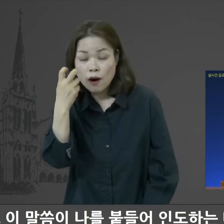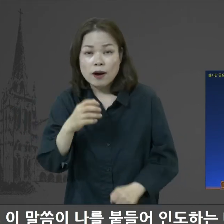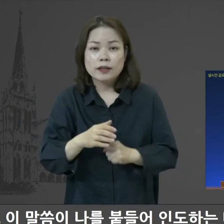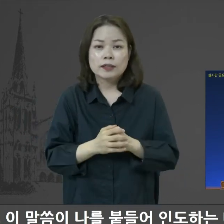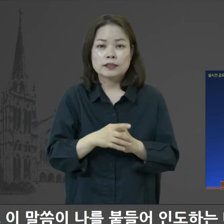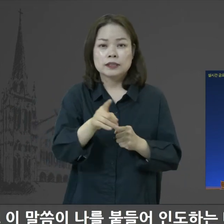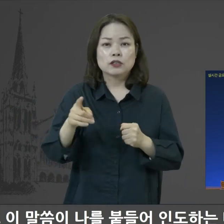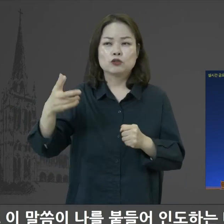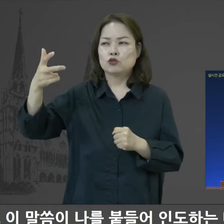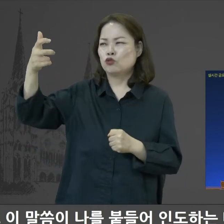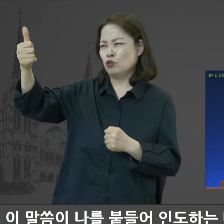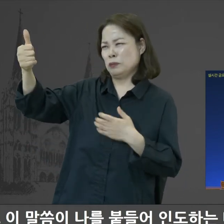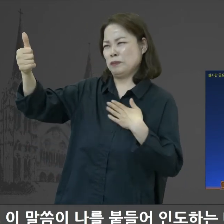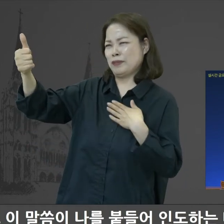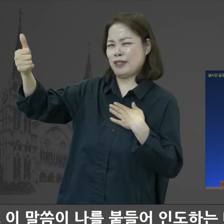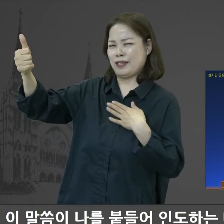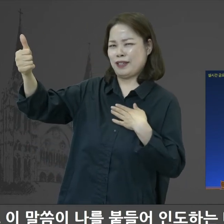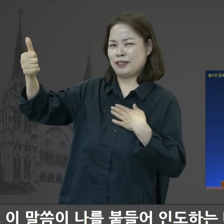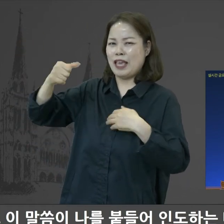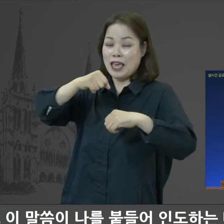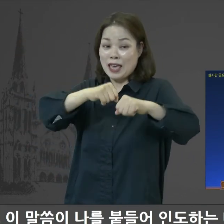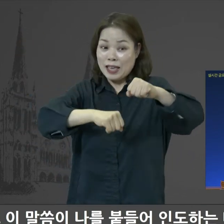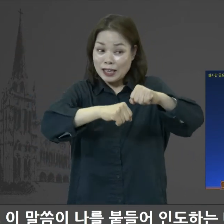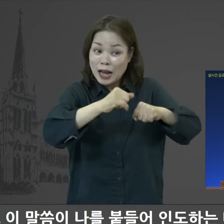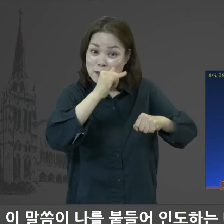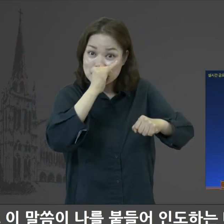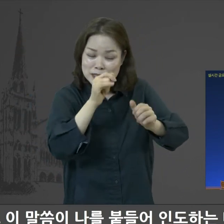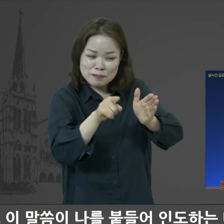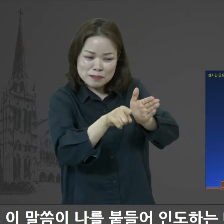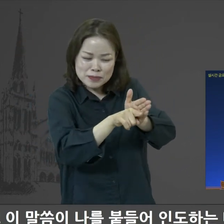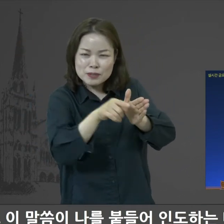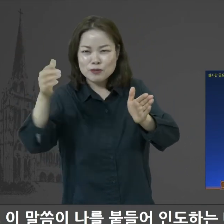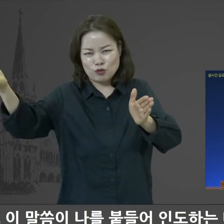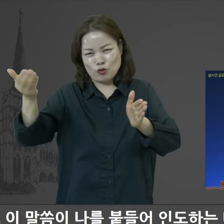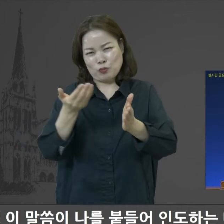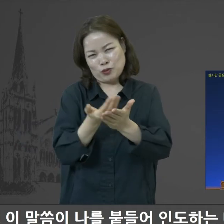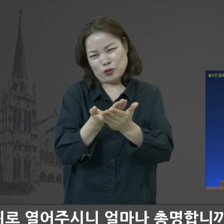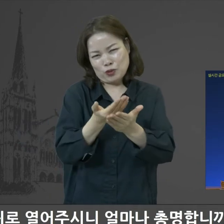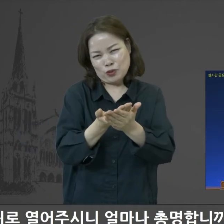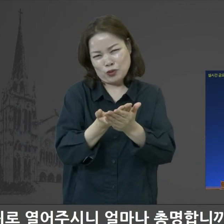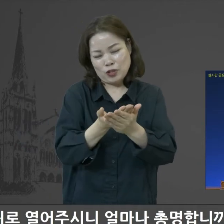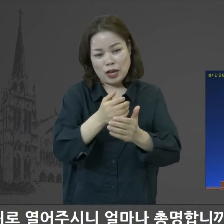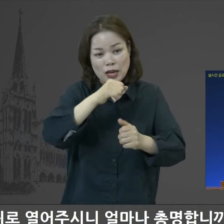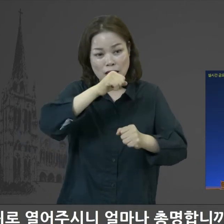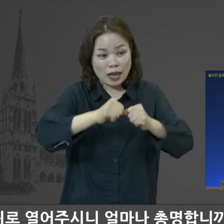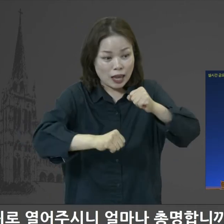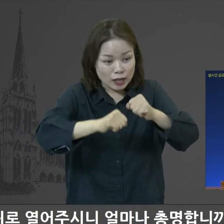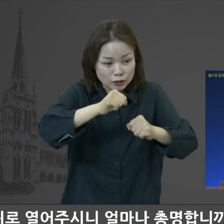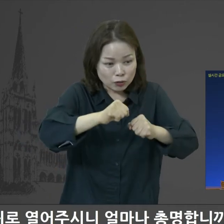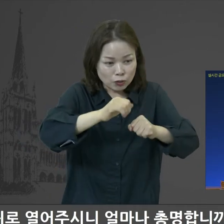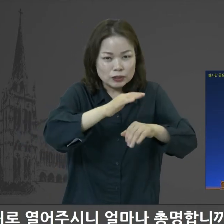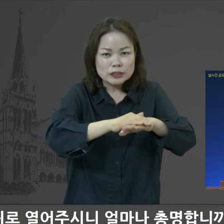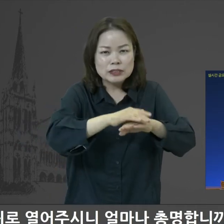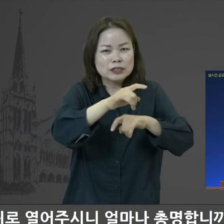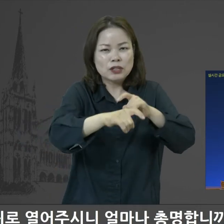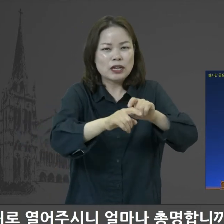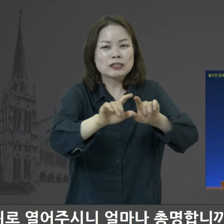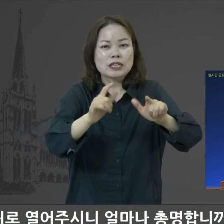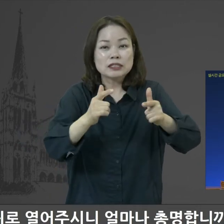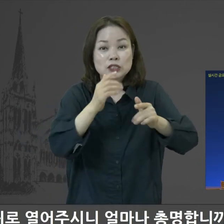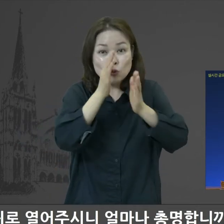그래서 주님, 나에게 행함이 있는 믿음을 주시옵소서, 이것은 행동파가 되자는 기도가 아닌